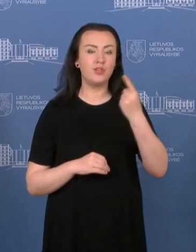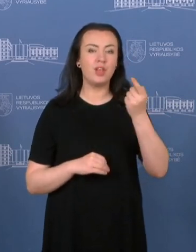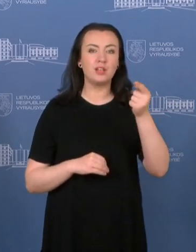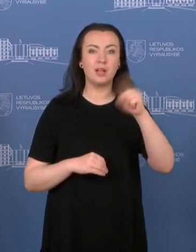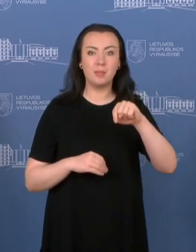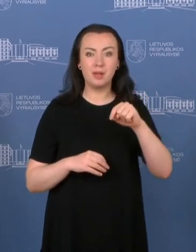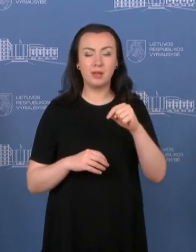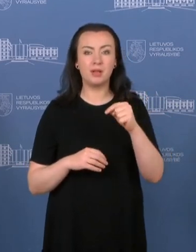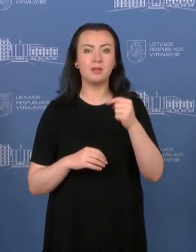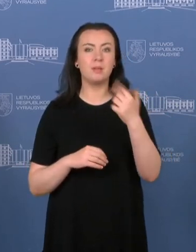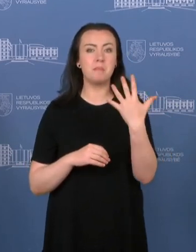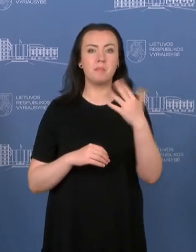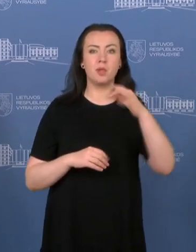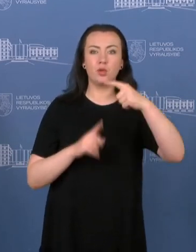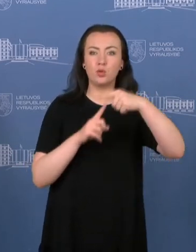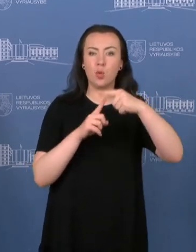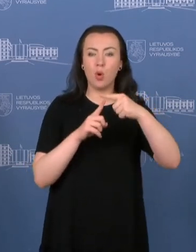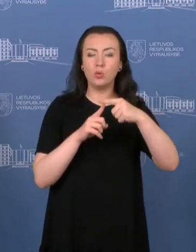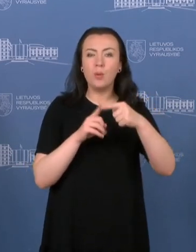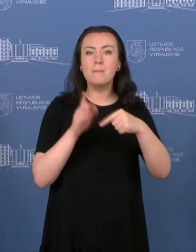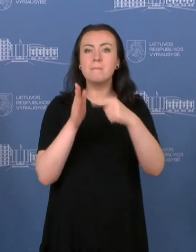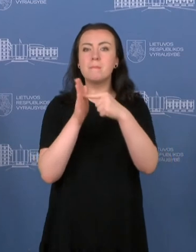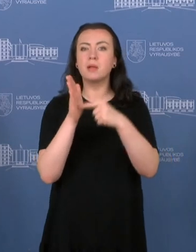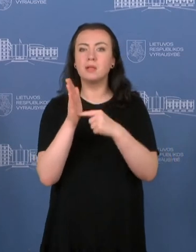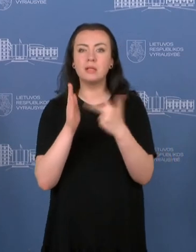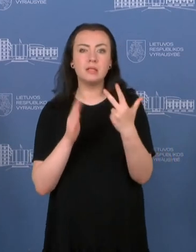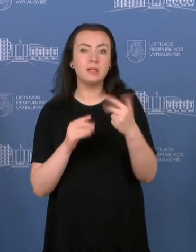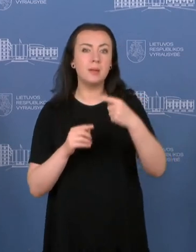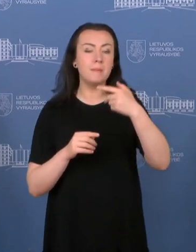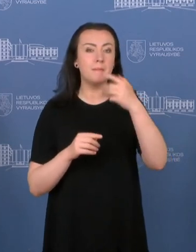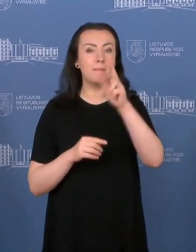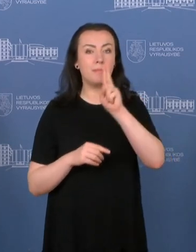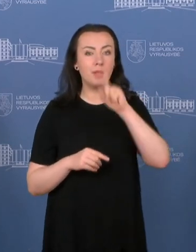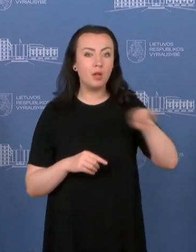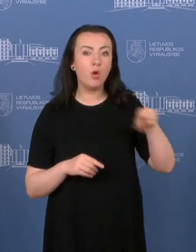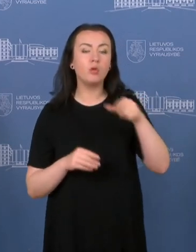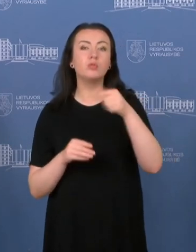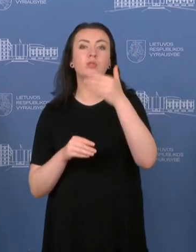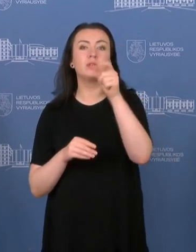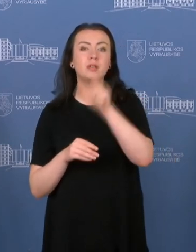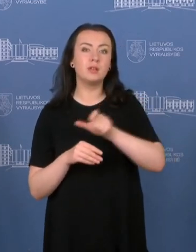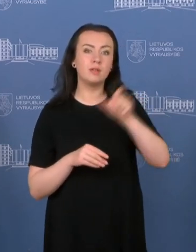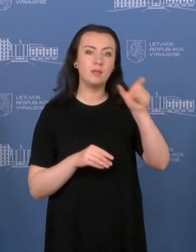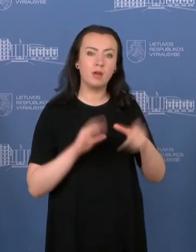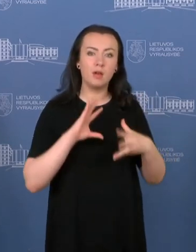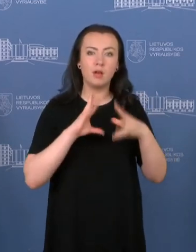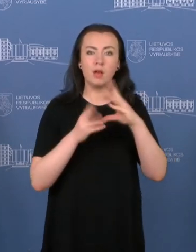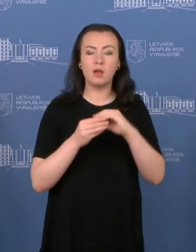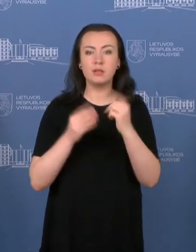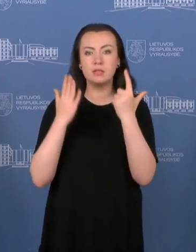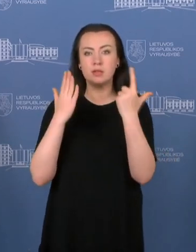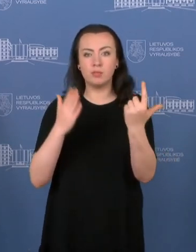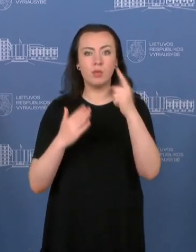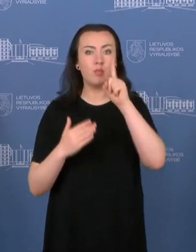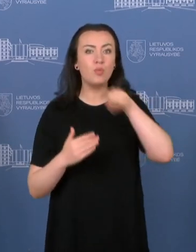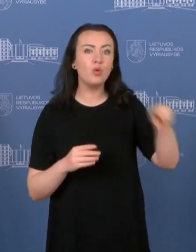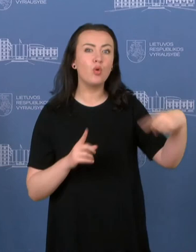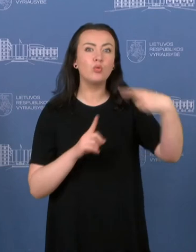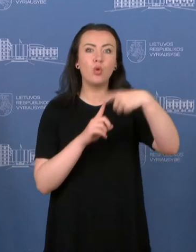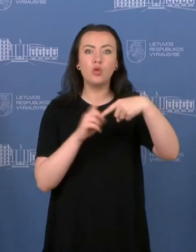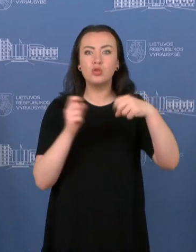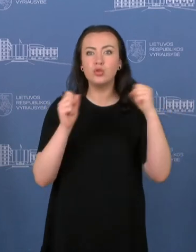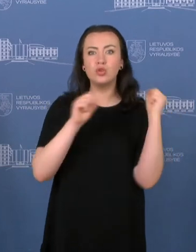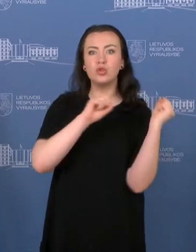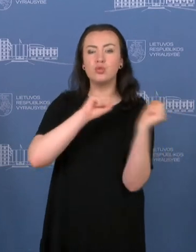tonų. Tai padalinus iš 3 milijonų gyventojų, tai statistiškai gaunasi arti 7 milijonų tonų